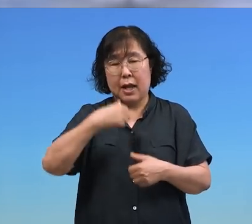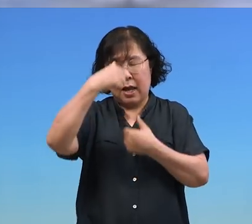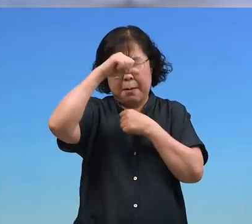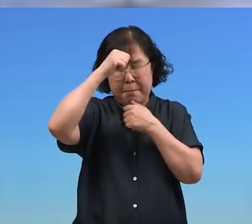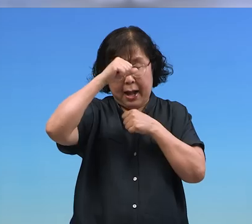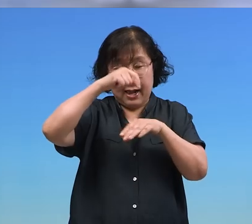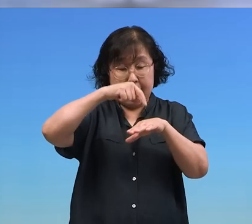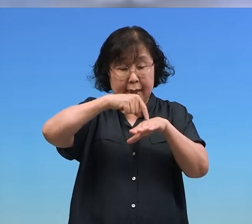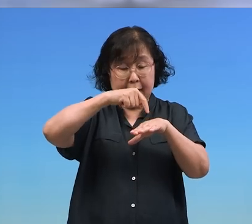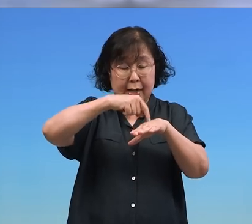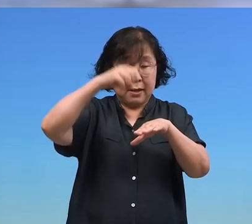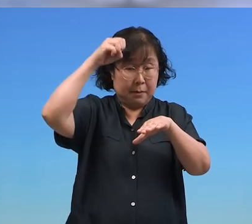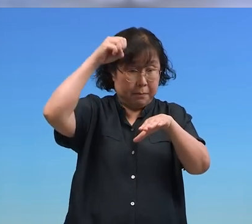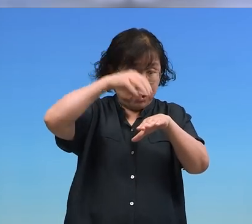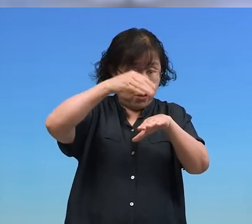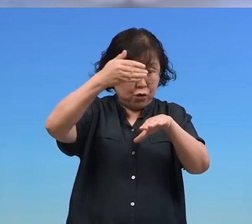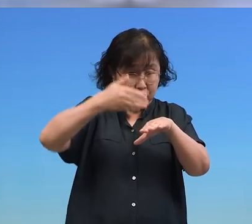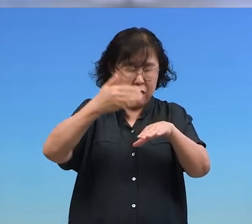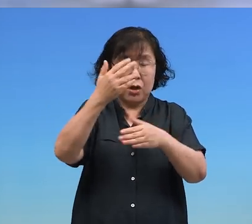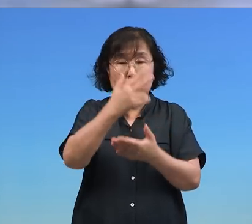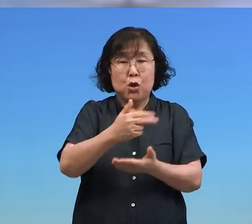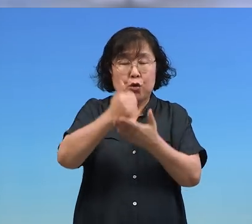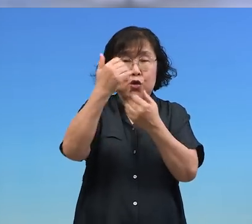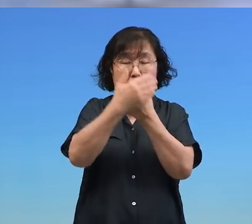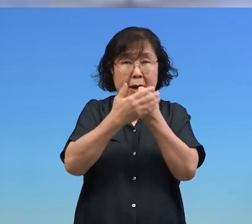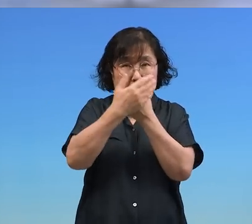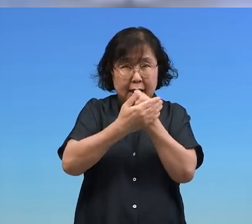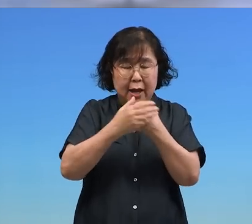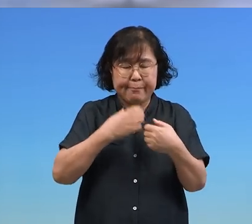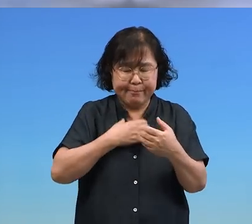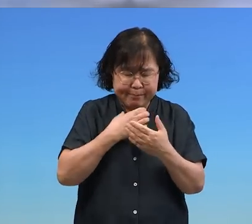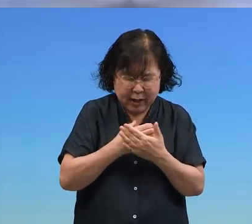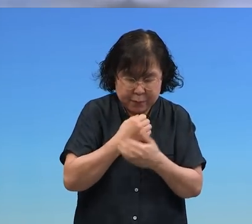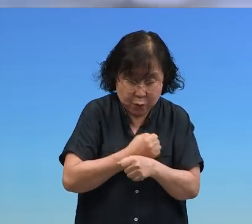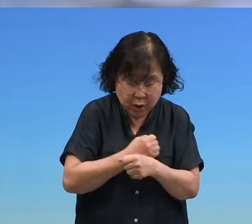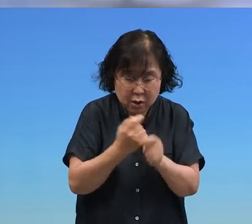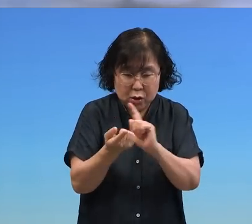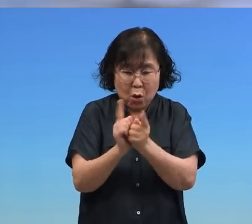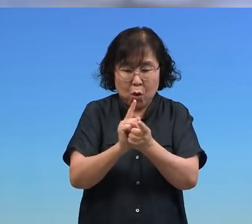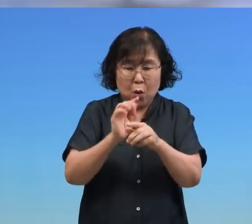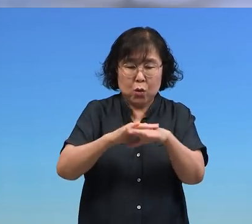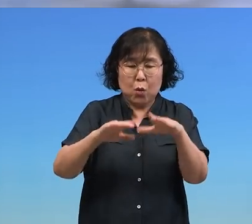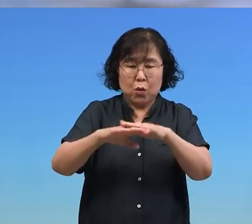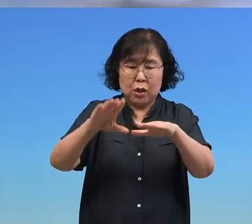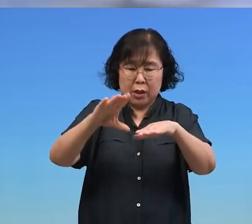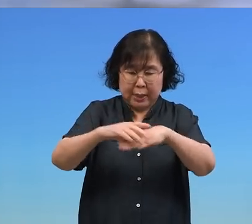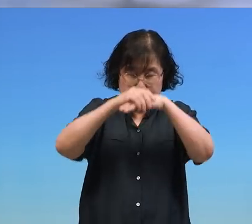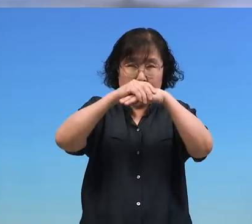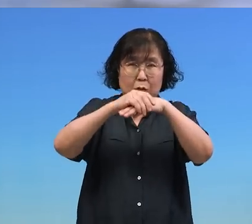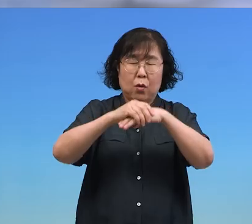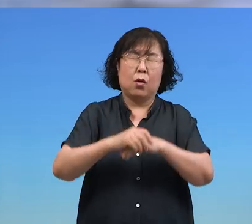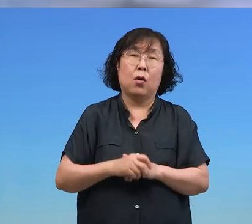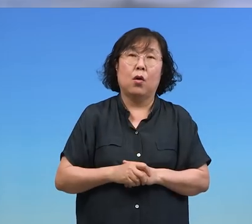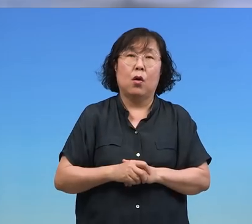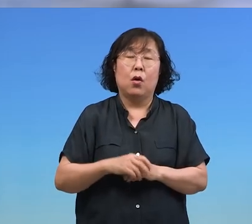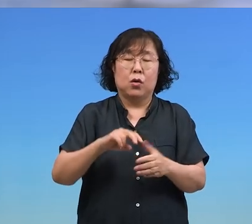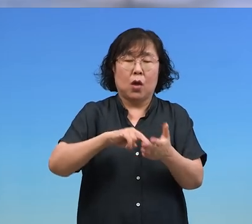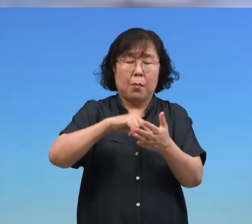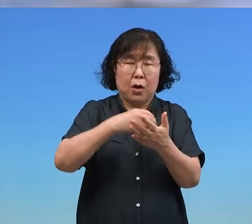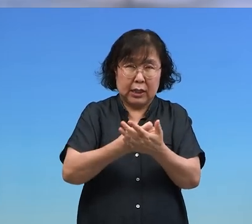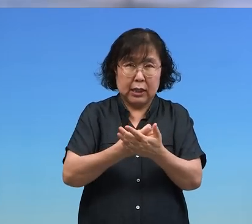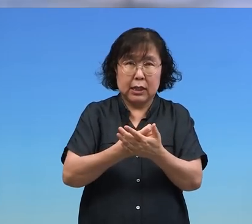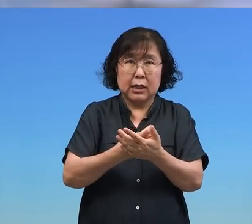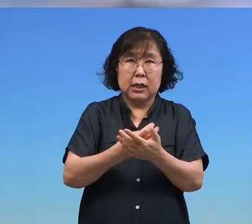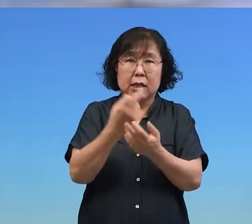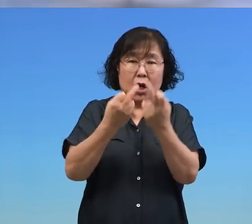비춰주시는 그 주님의 은혜에 감격하며 같이 손을 맞잡고 넘어진 형제 이렇게 주세요